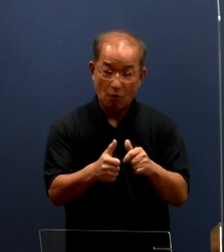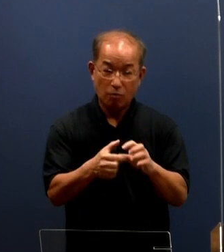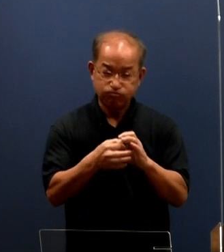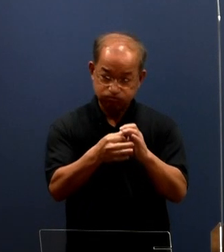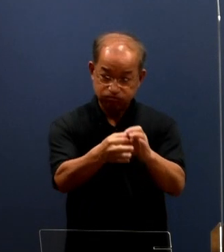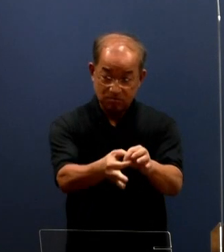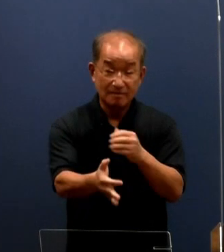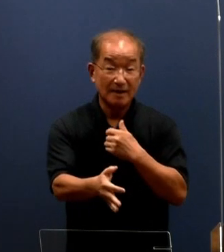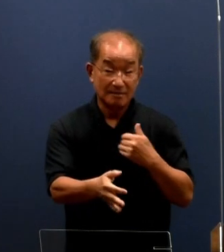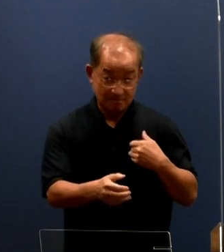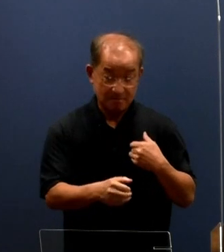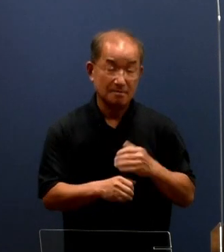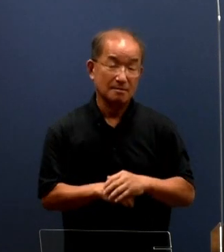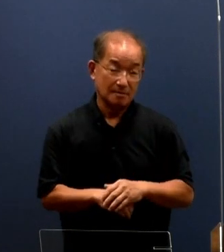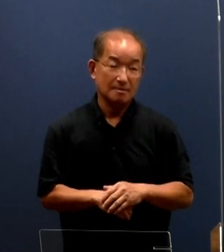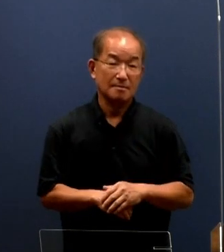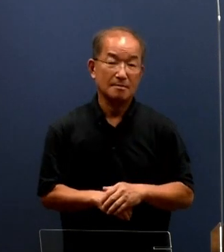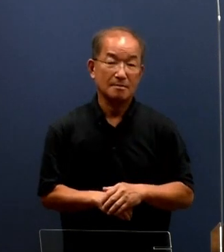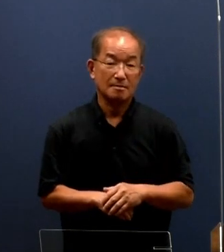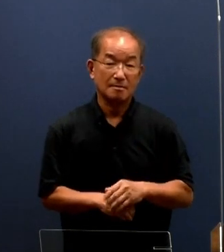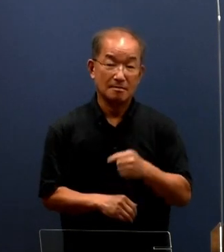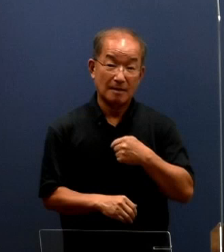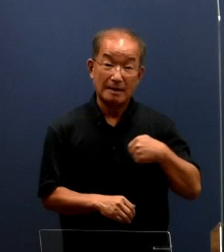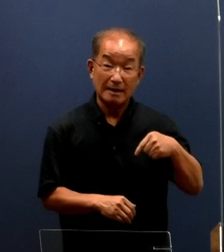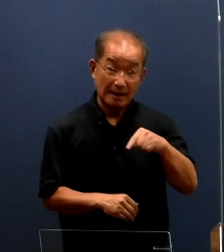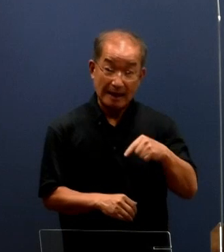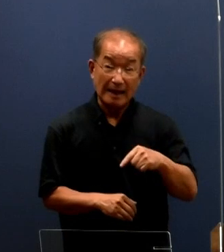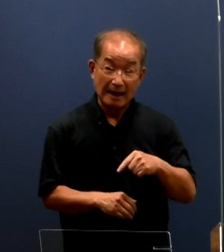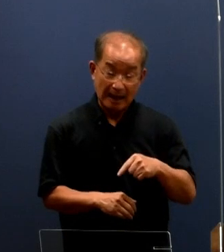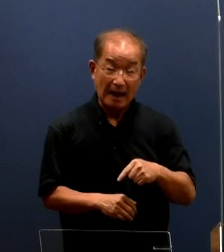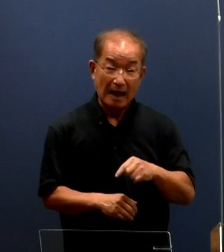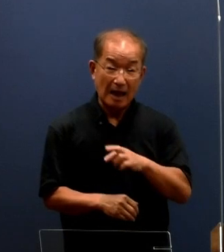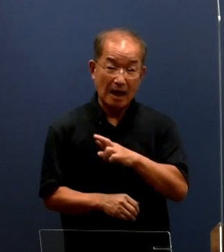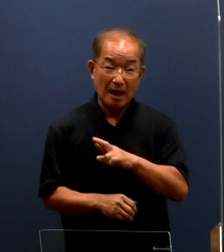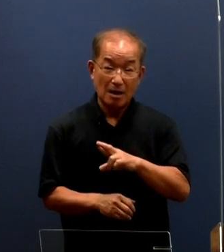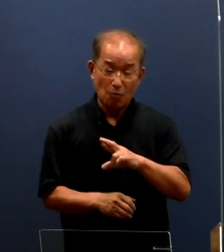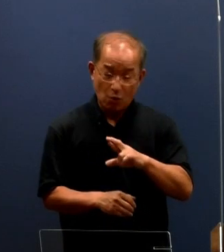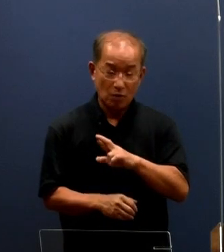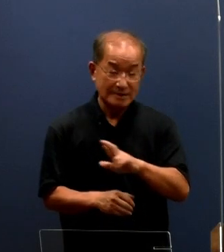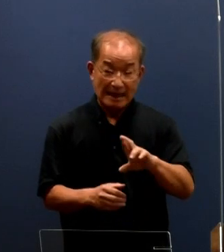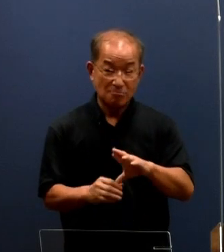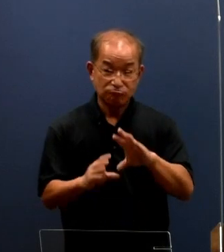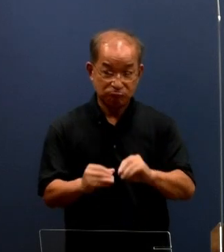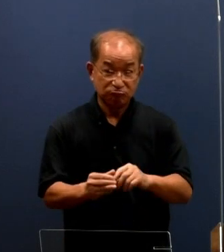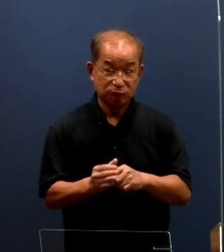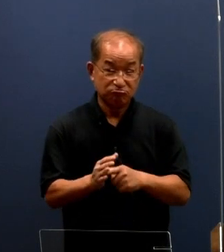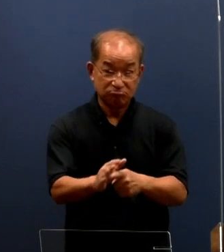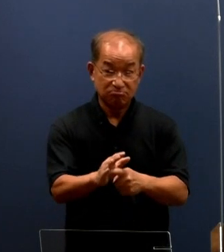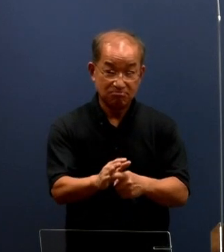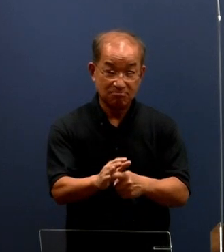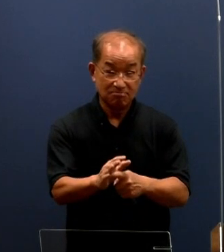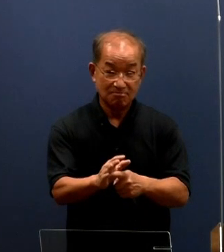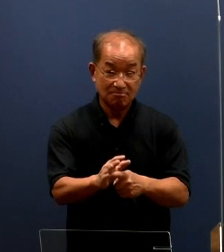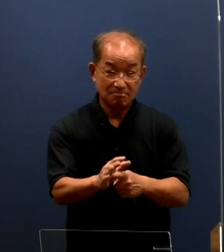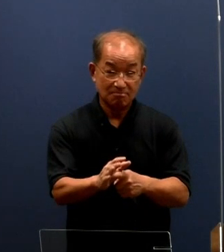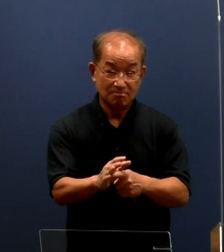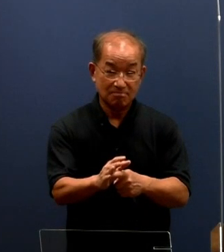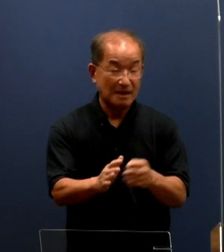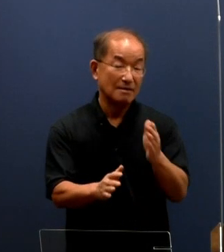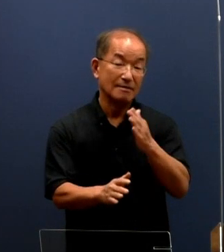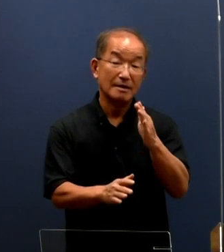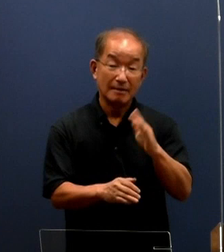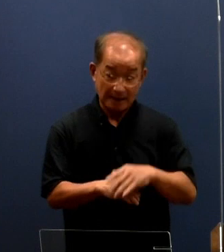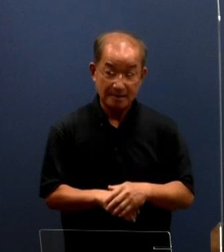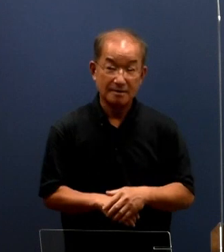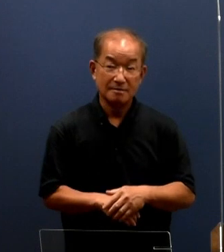そういった意味でその、我々からするとそう押し切られるのが明らかな構図で協議が始まっていくっ